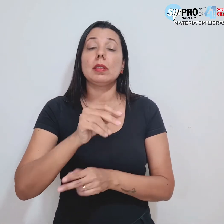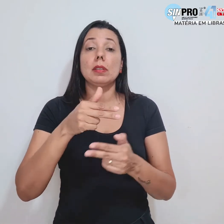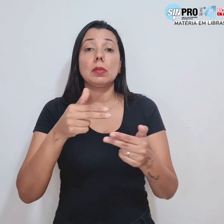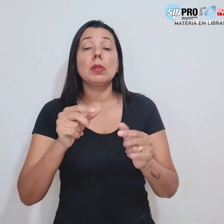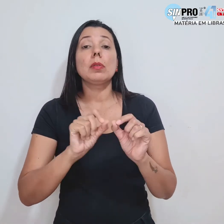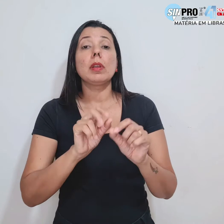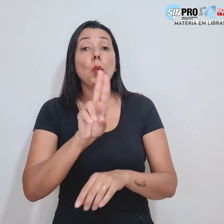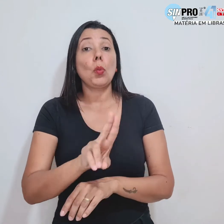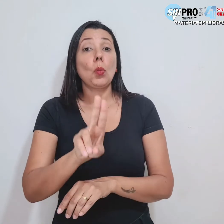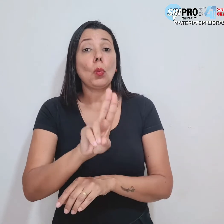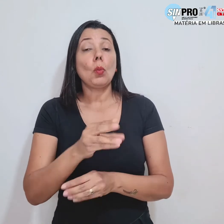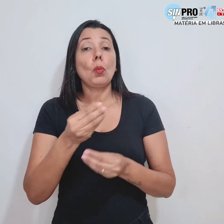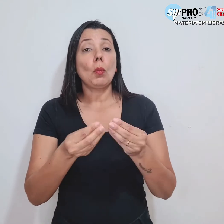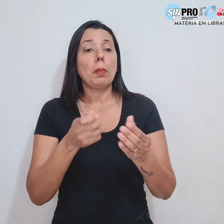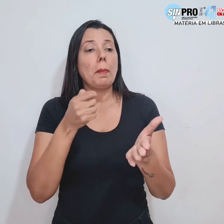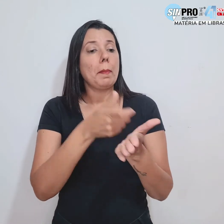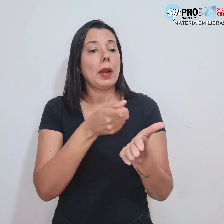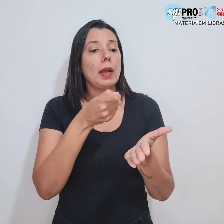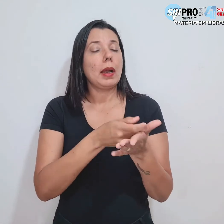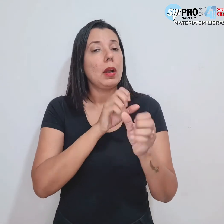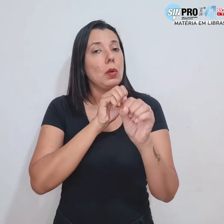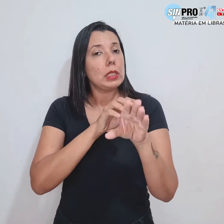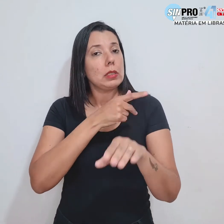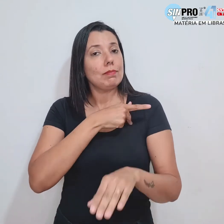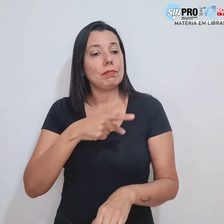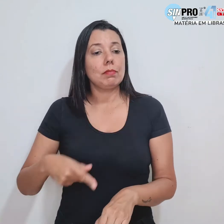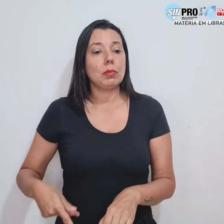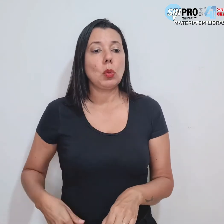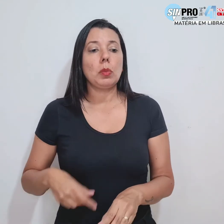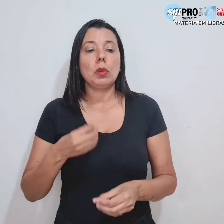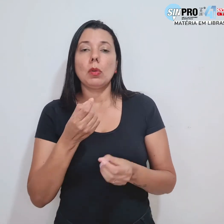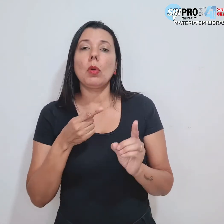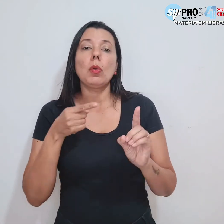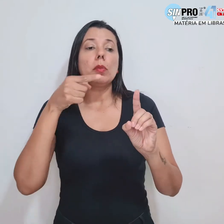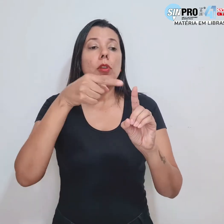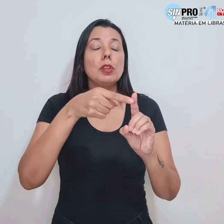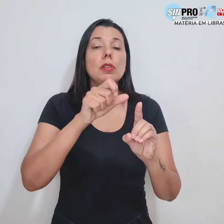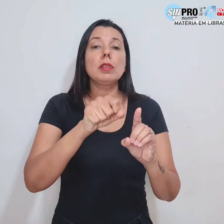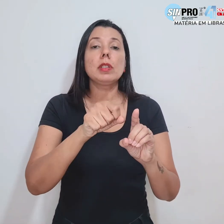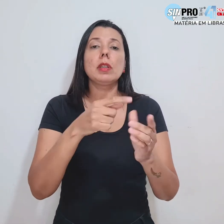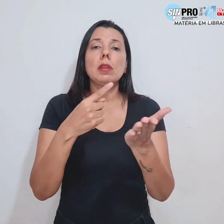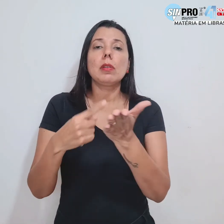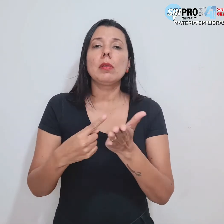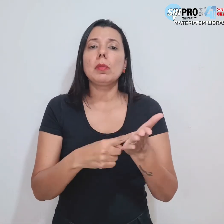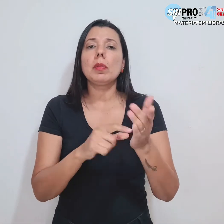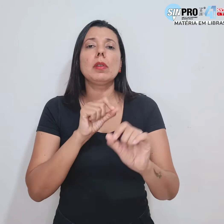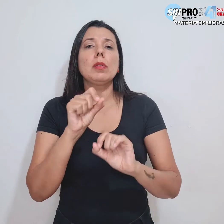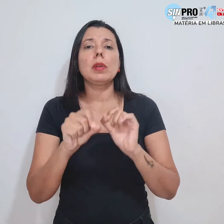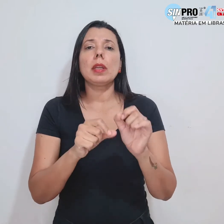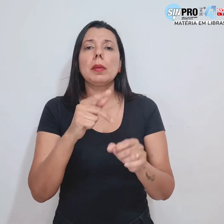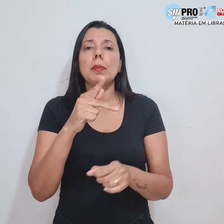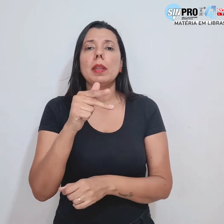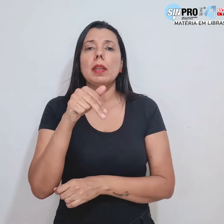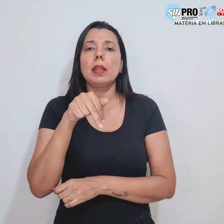desse fundo deve ser utilizado para financiar a educação pública, com o objetivo de se cumprir as metas do